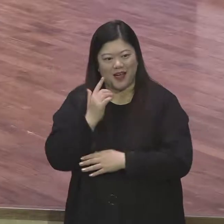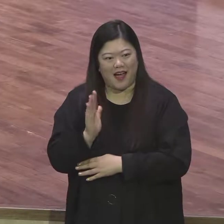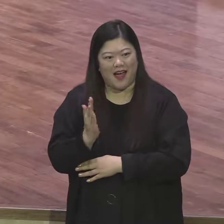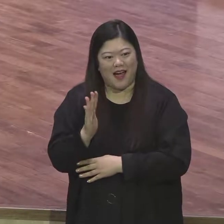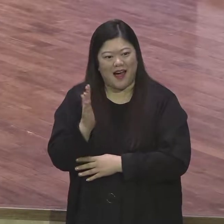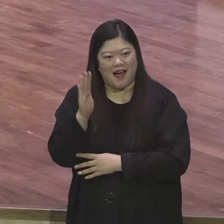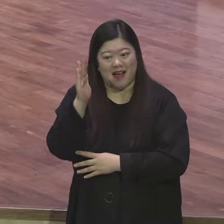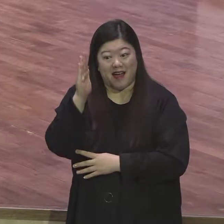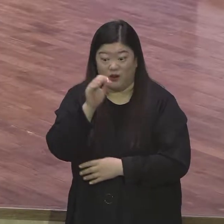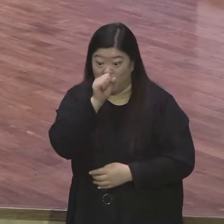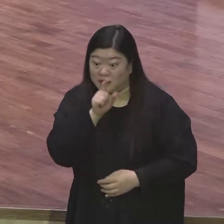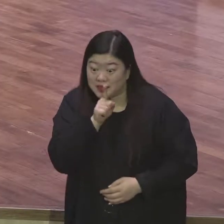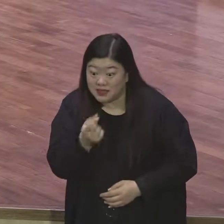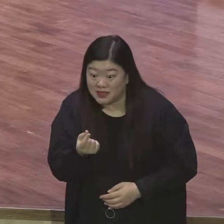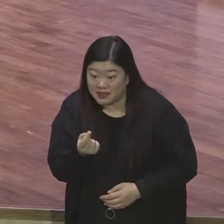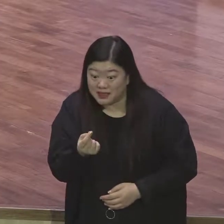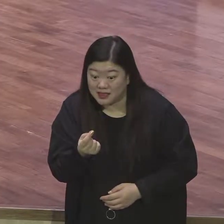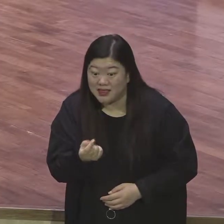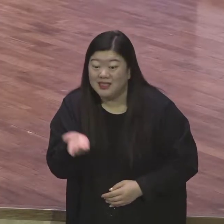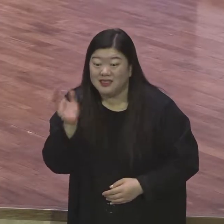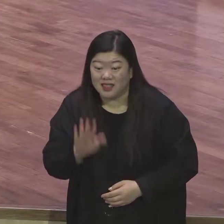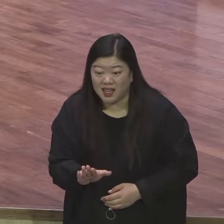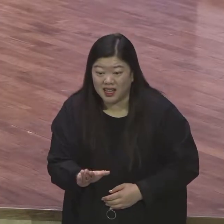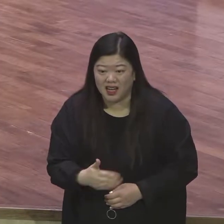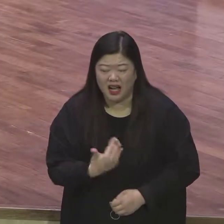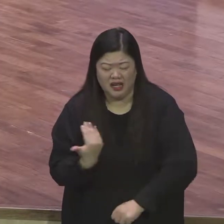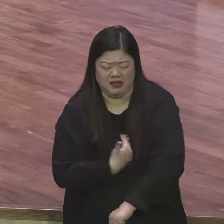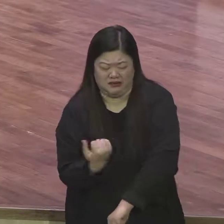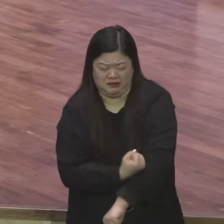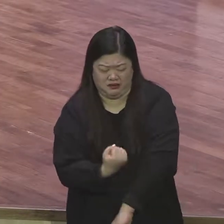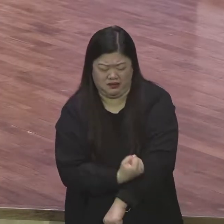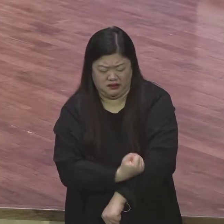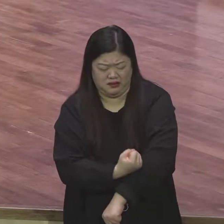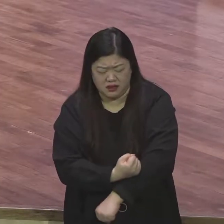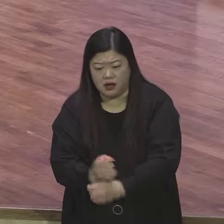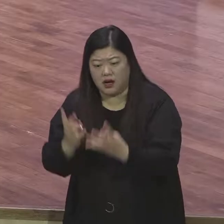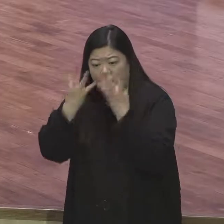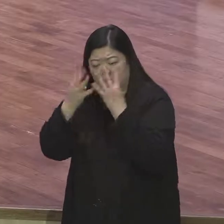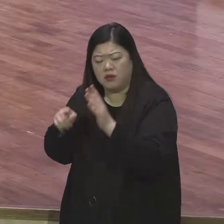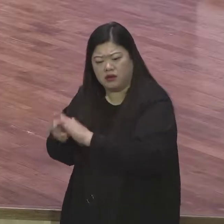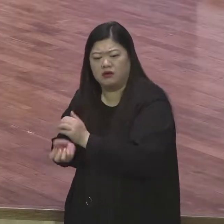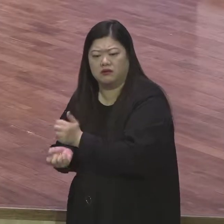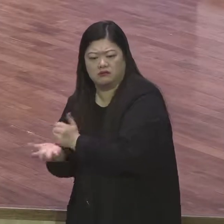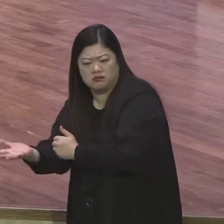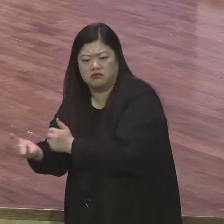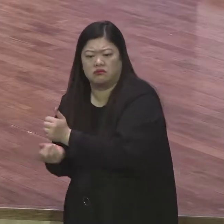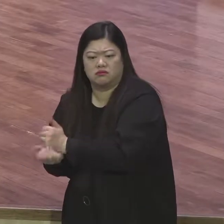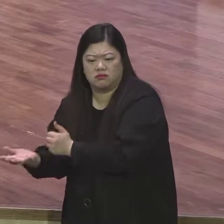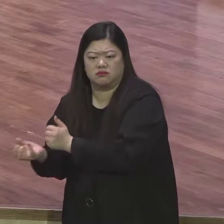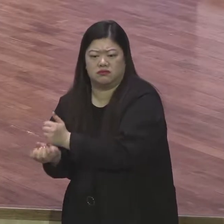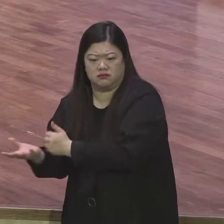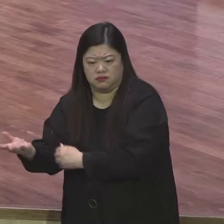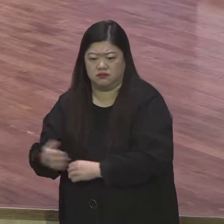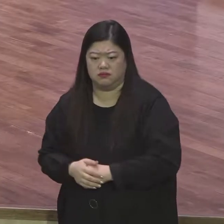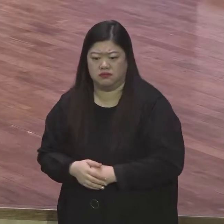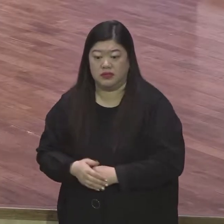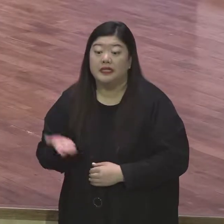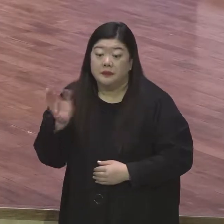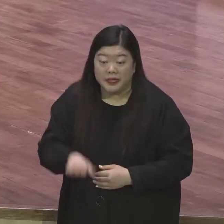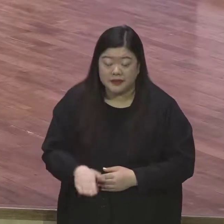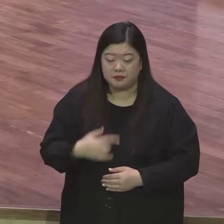옥중수발이라. 이 에바브로 디도는 이 사역을 위해서 한마디로 뭐요? 생명 건